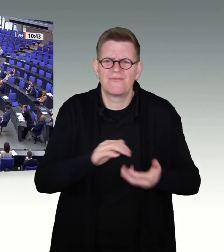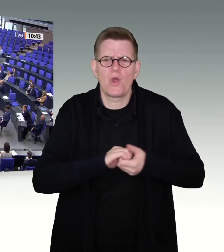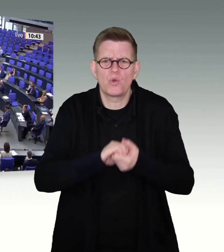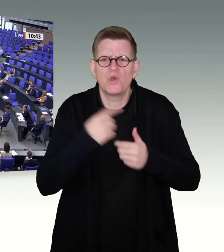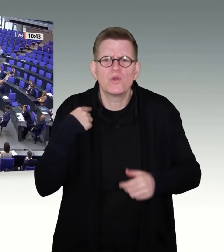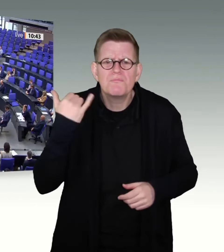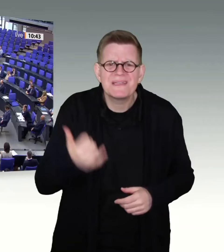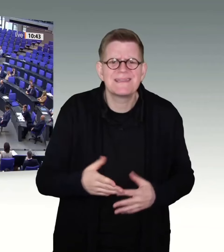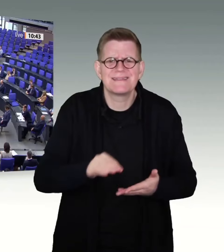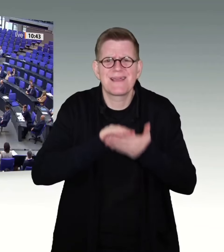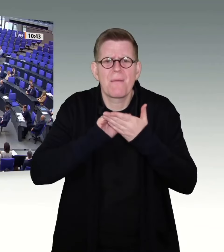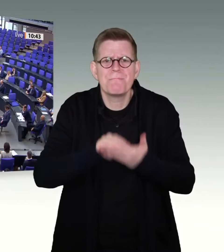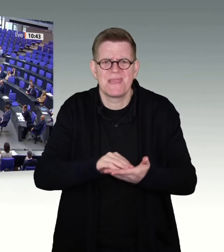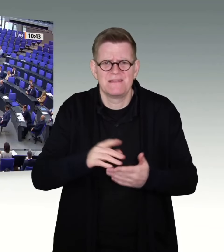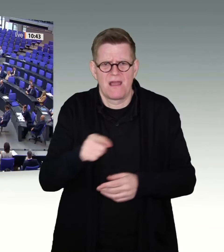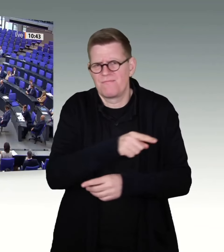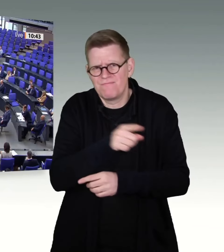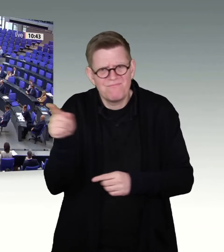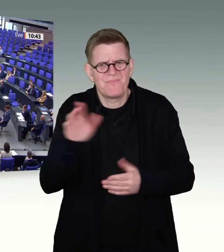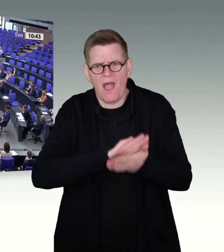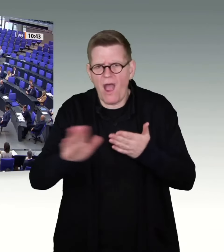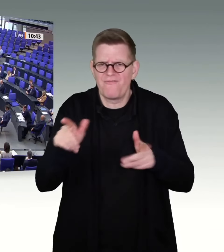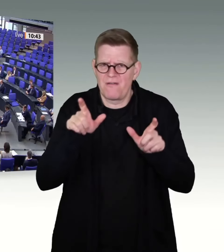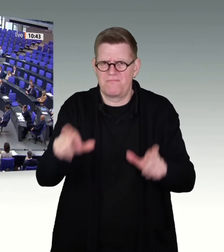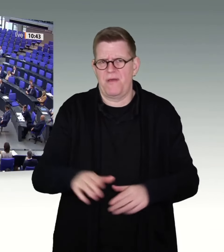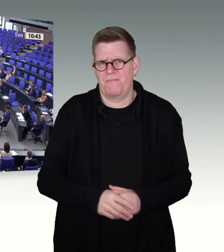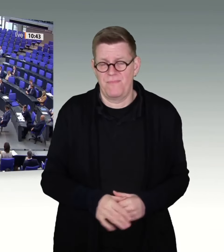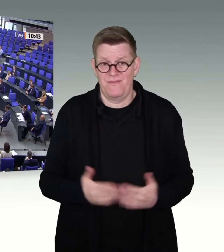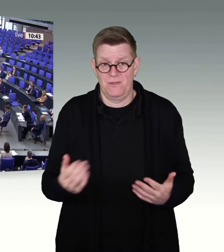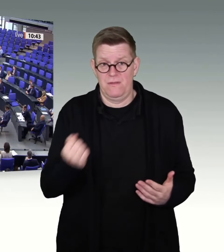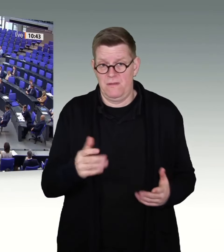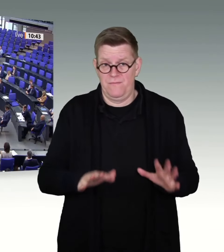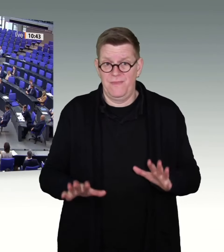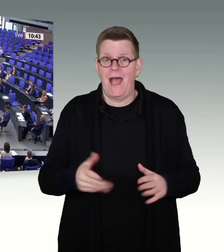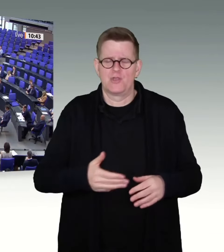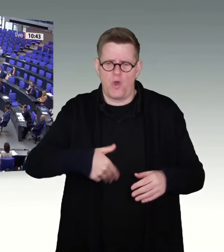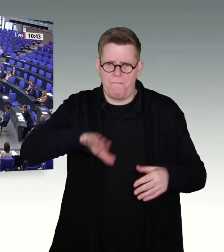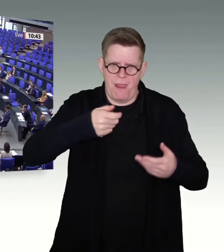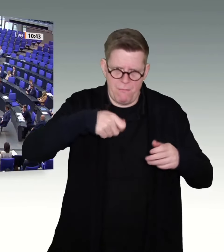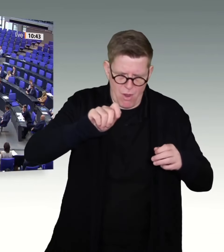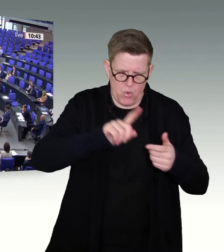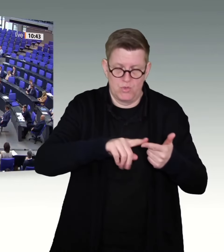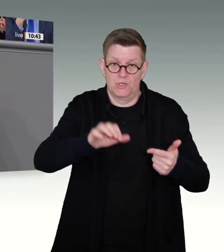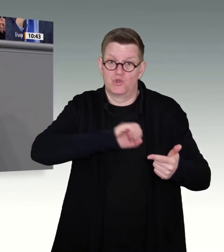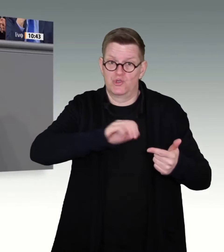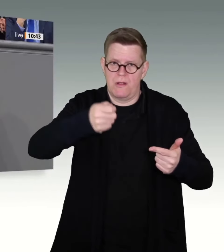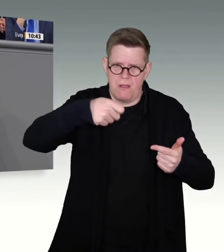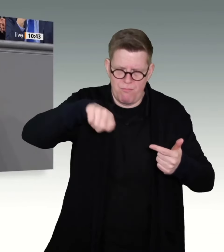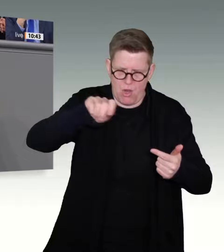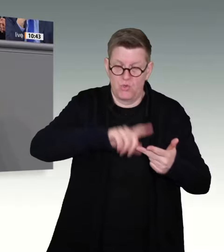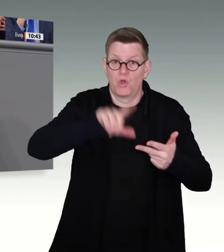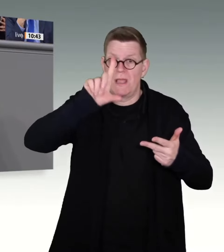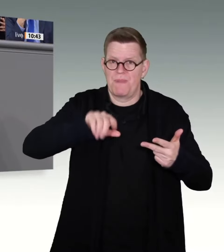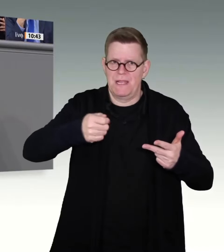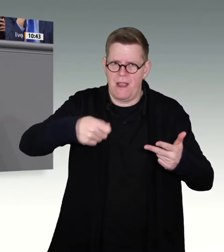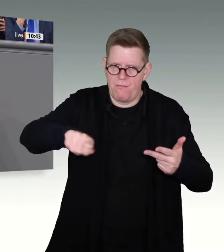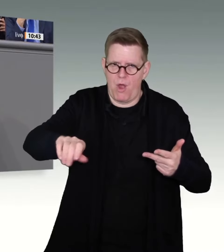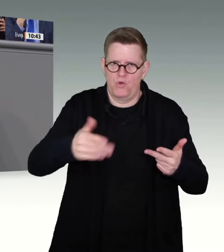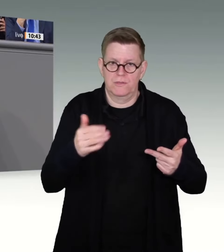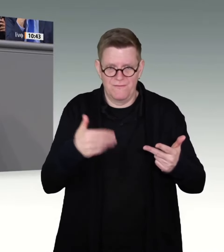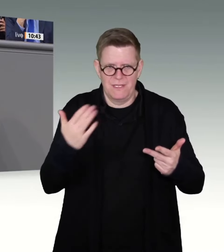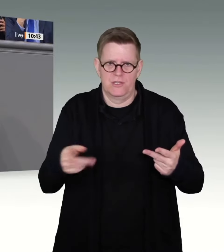mehr bauen, schneller bauen, günstiger bauen. Wir müssen den Mangel schließen, der da ist. Man kann Mangel nicht